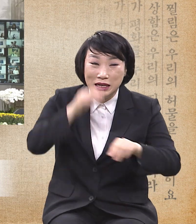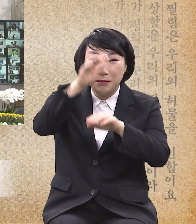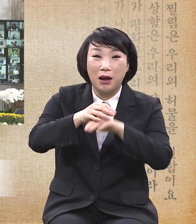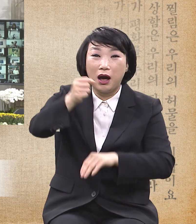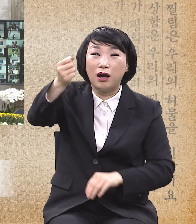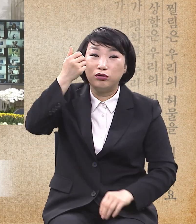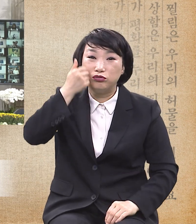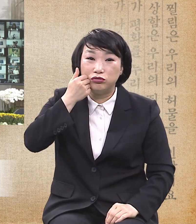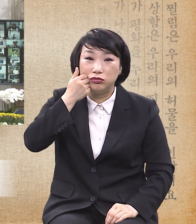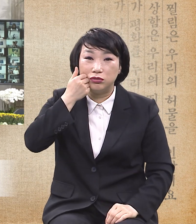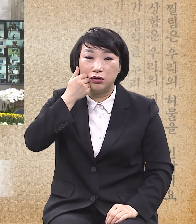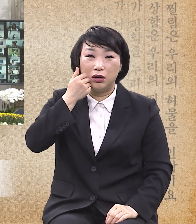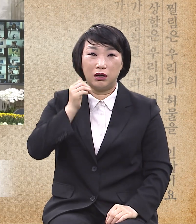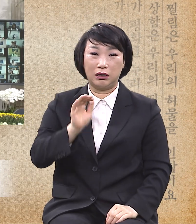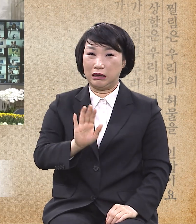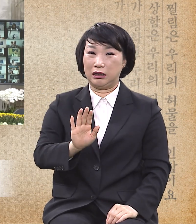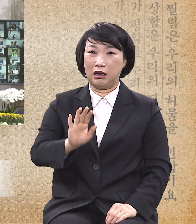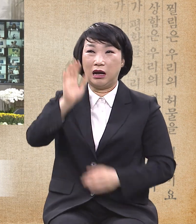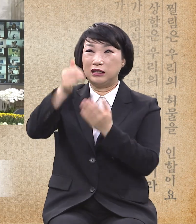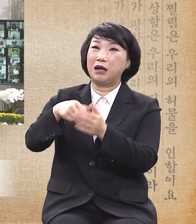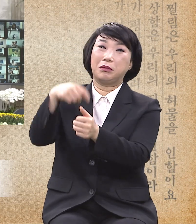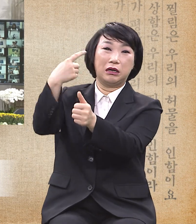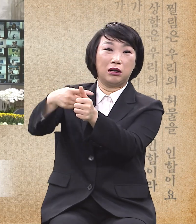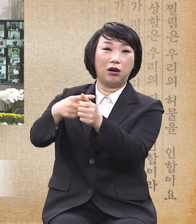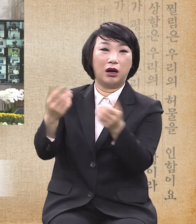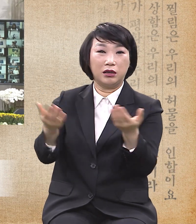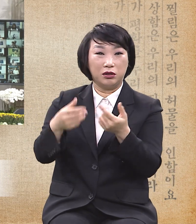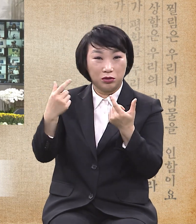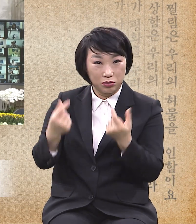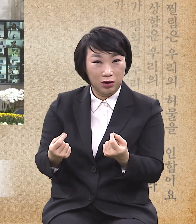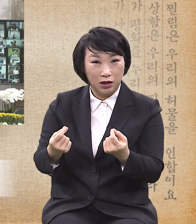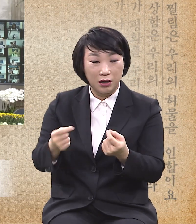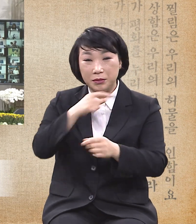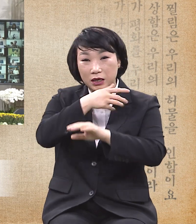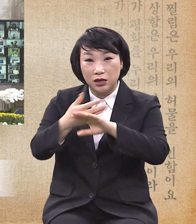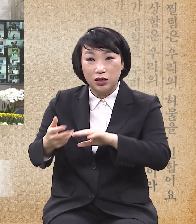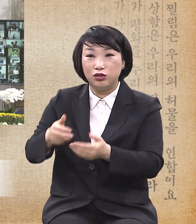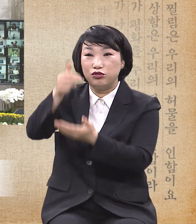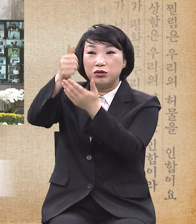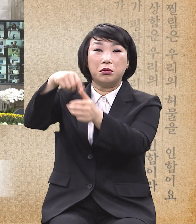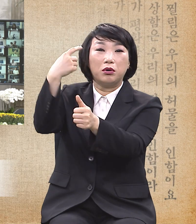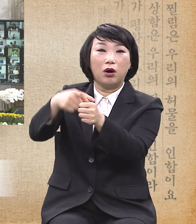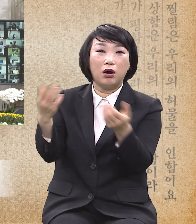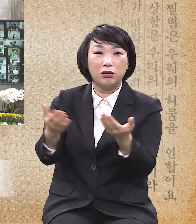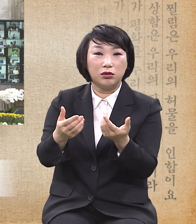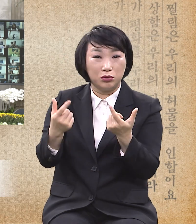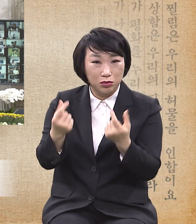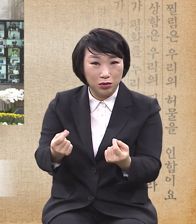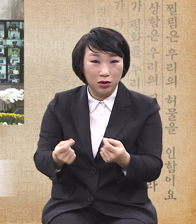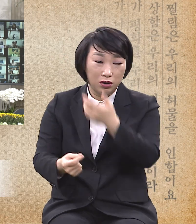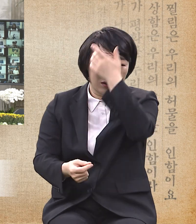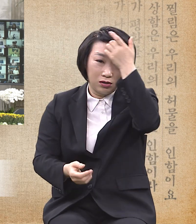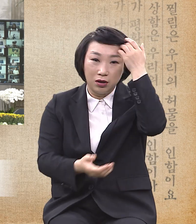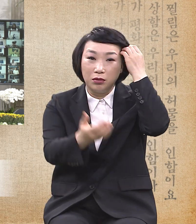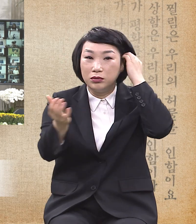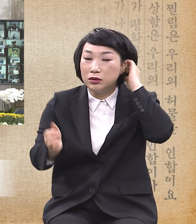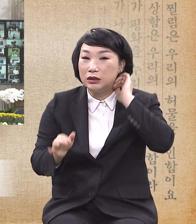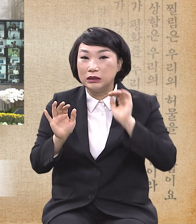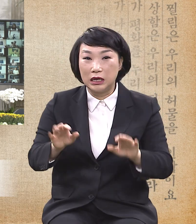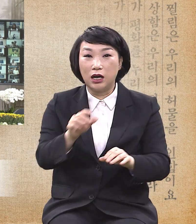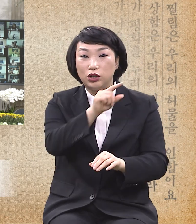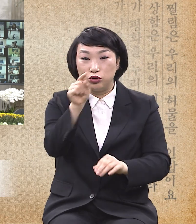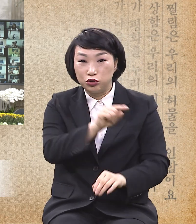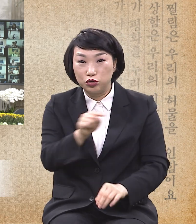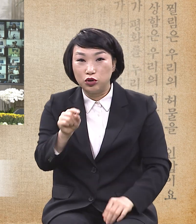누가 받겠어? 하나님 조롱하는 거예요? 피 흘리신 주님 조롱하는 것이냐 이 말이요. 그래서 줌에